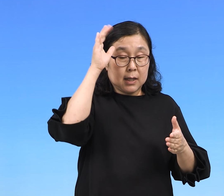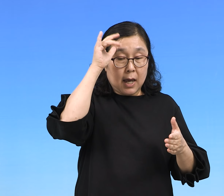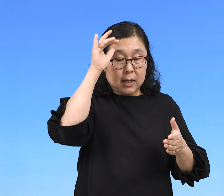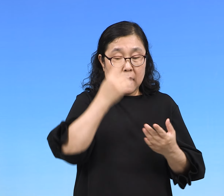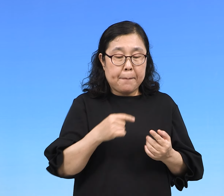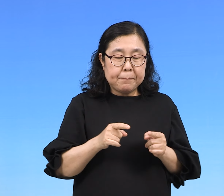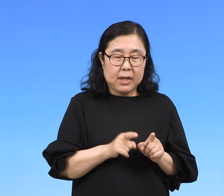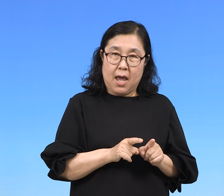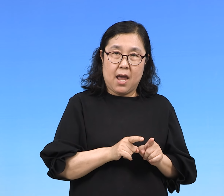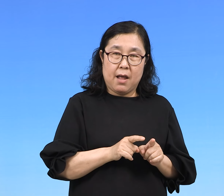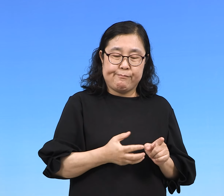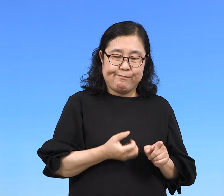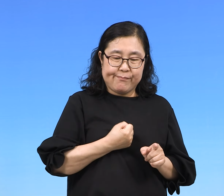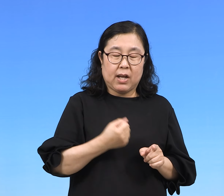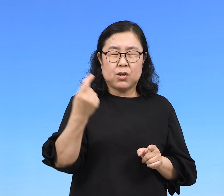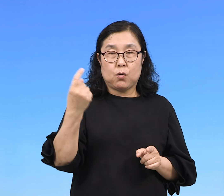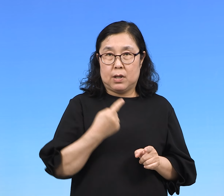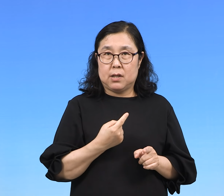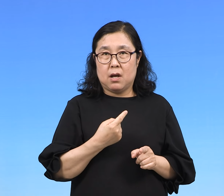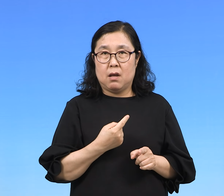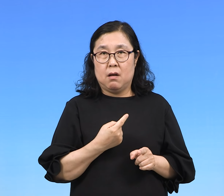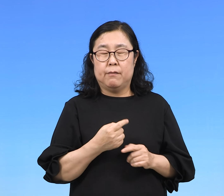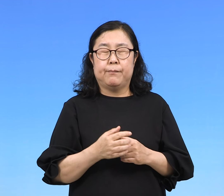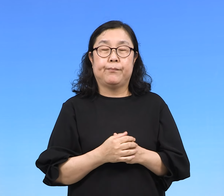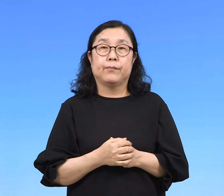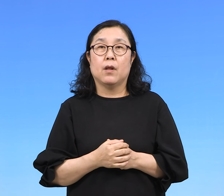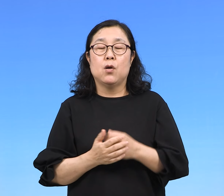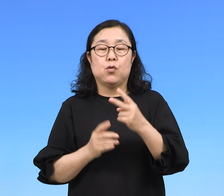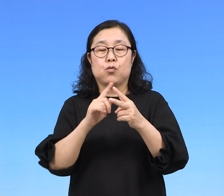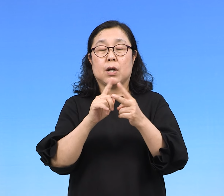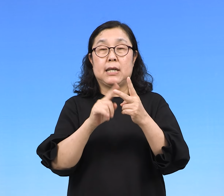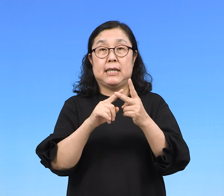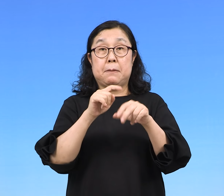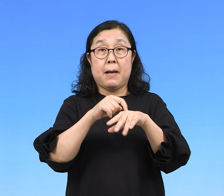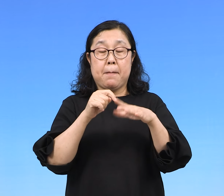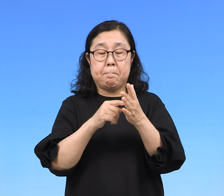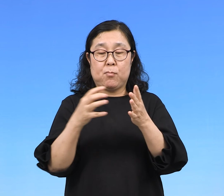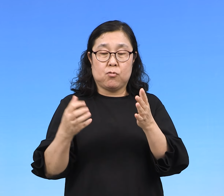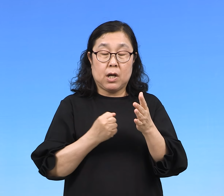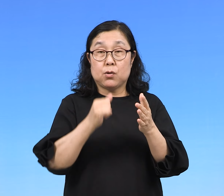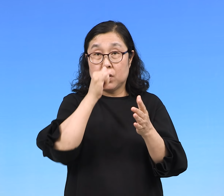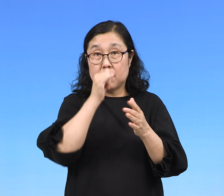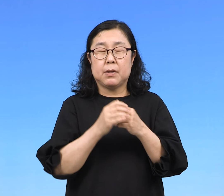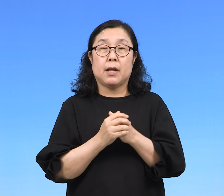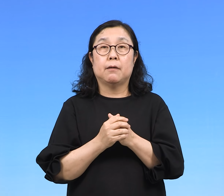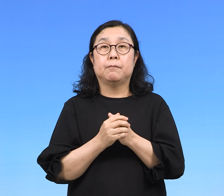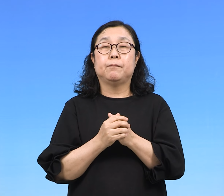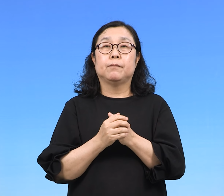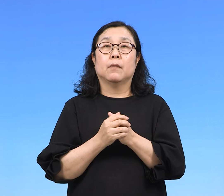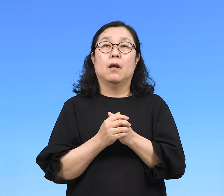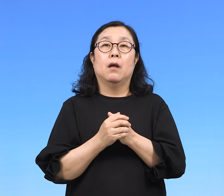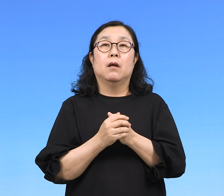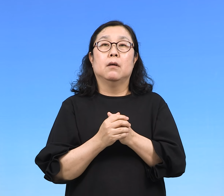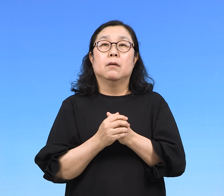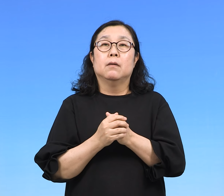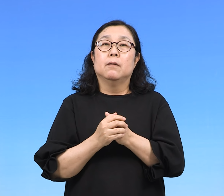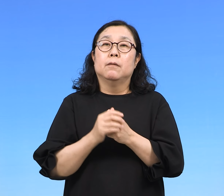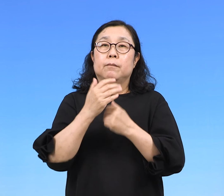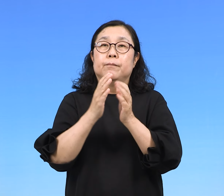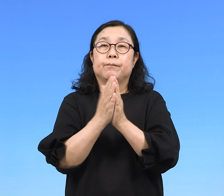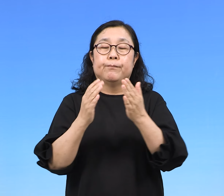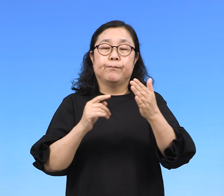지금 다 끌고 오신 거 아닙니까? 선입견, 편견. 오늘 여러분이 본문에